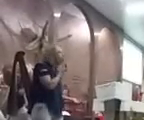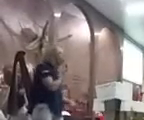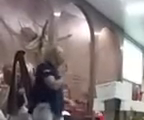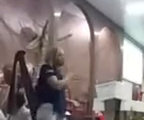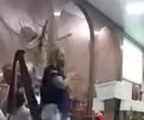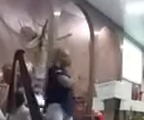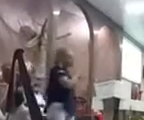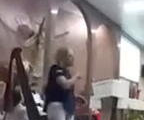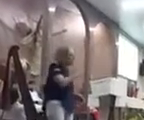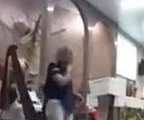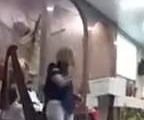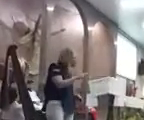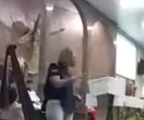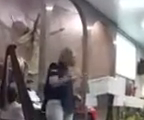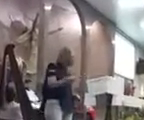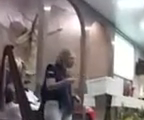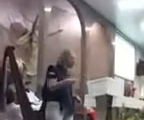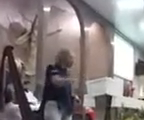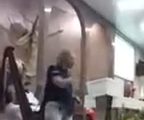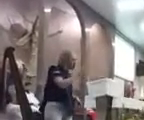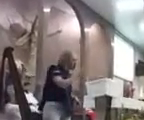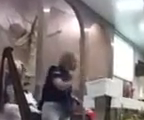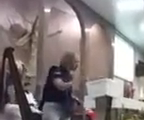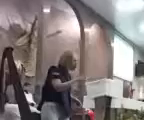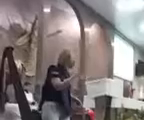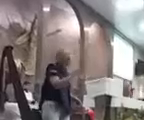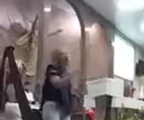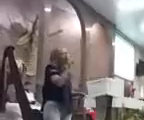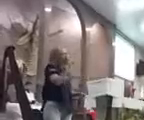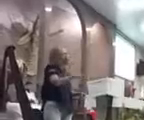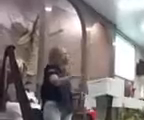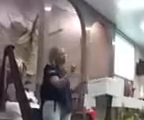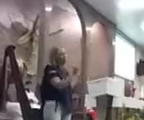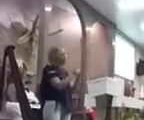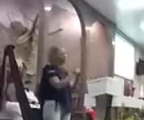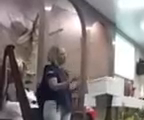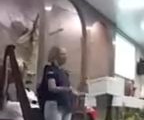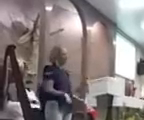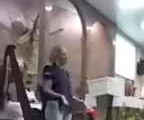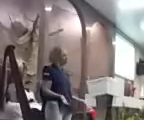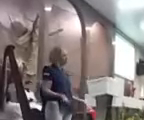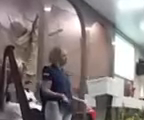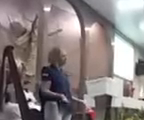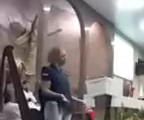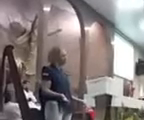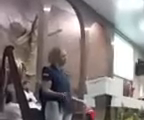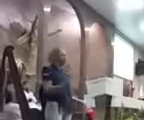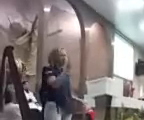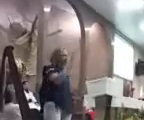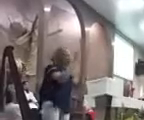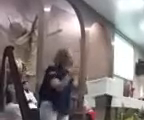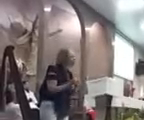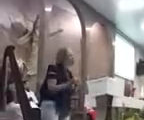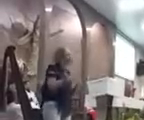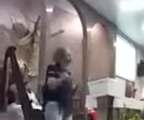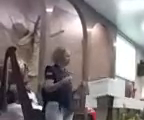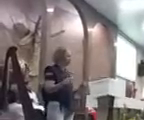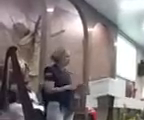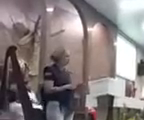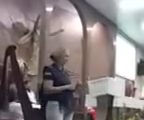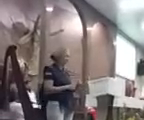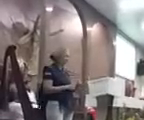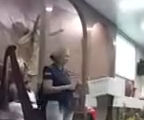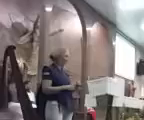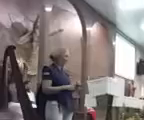uma opção da vida, da sua sexualidade diferente, porque não consegue perdoar o seu filho, a sua filha, porque